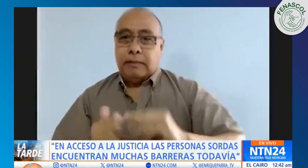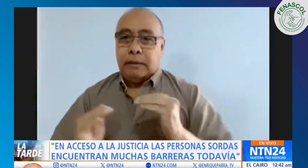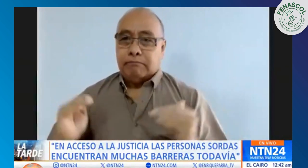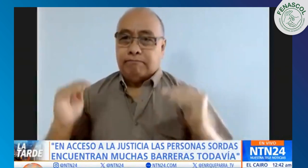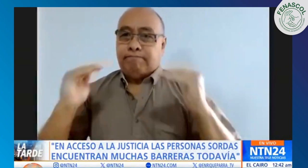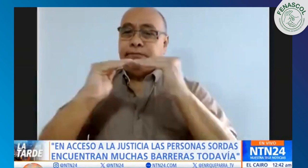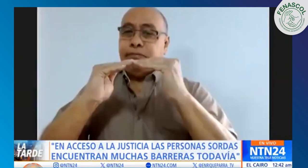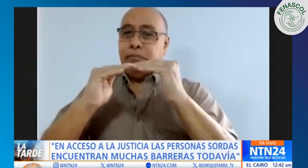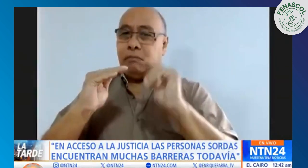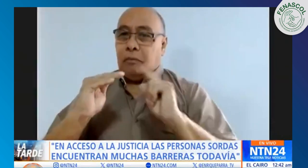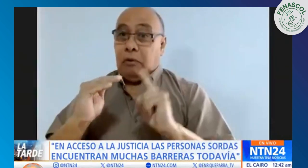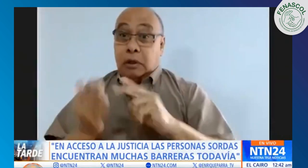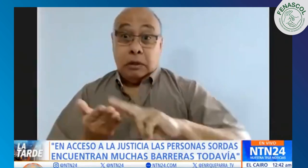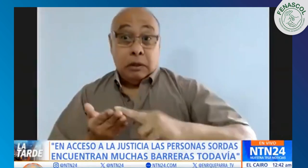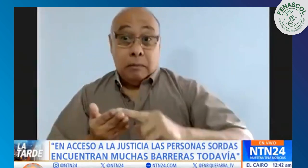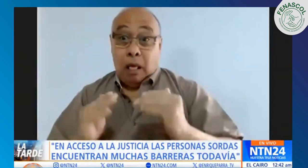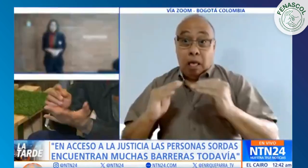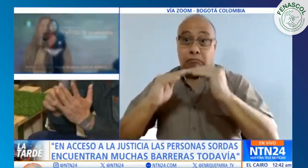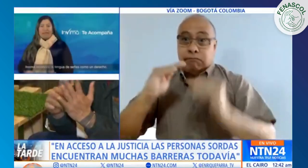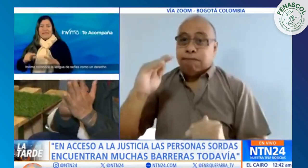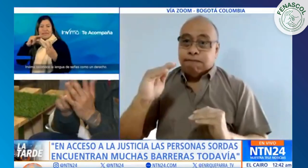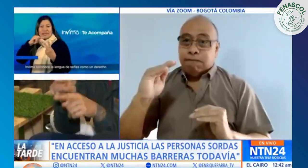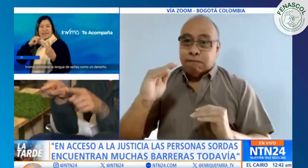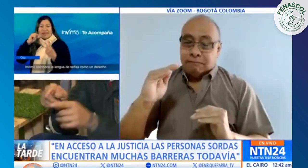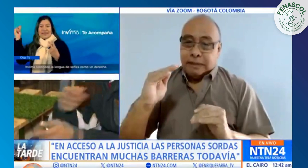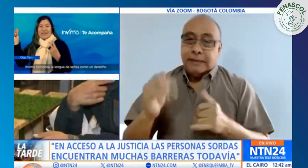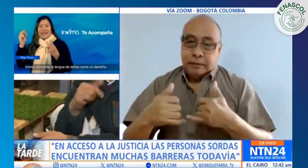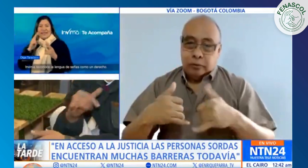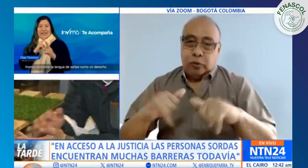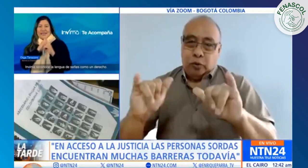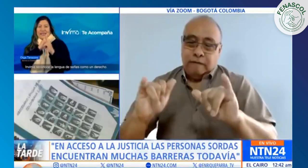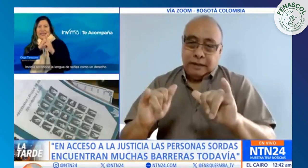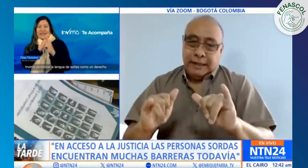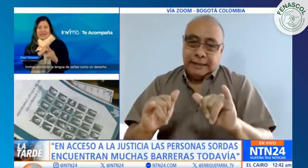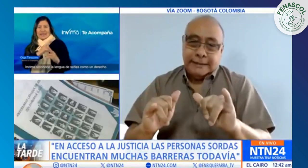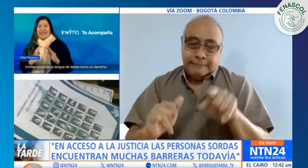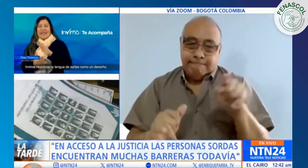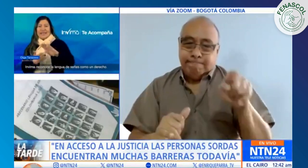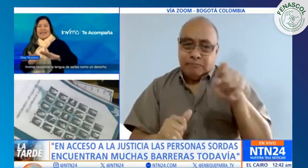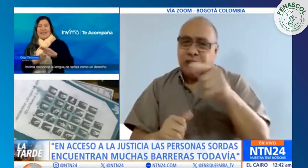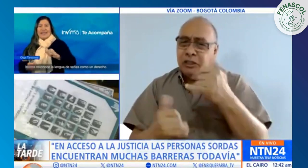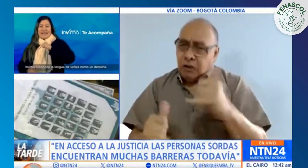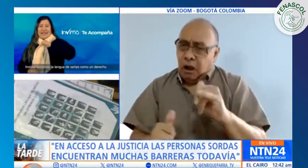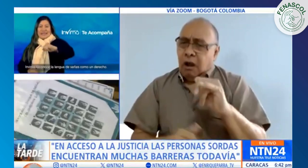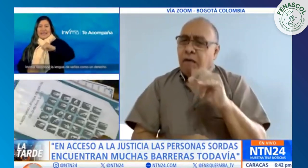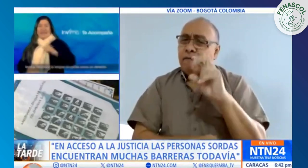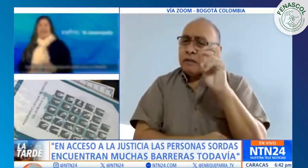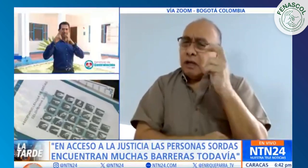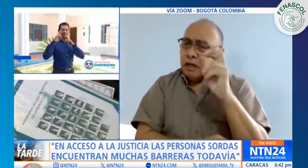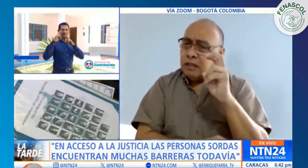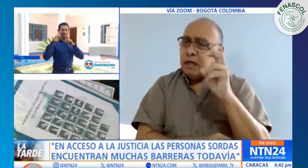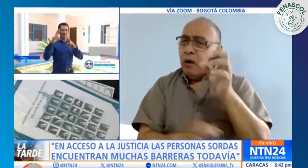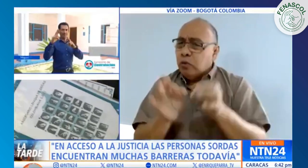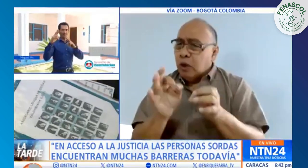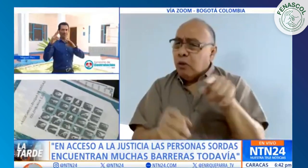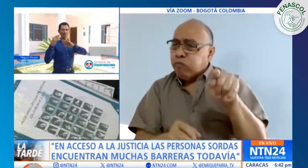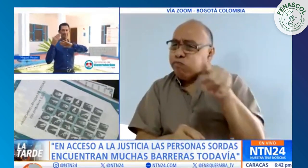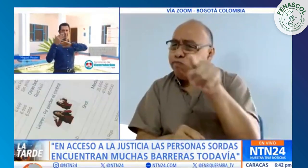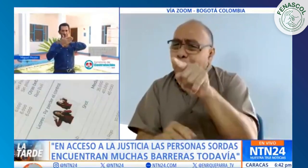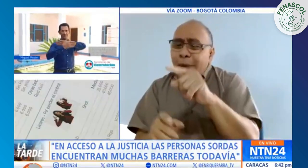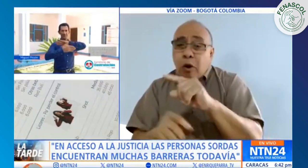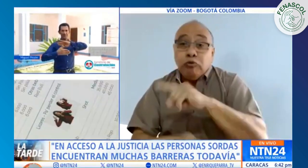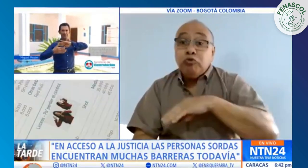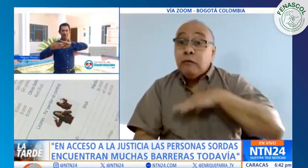imputan. A veces no se cuenta con el servicio de interpretación. Si no hay un servicio de interpretación, estamos en desventaja. estamos